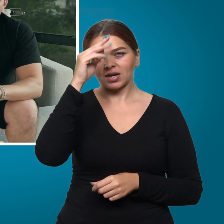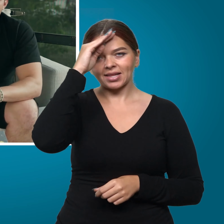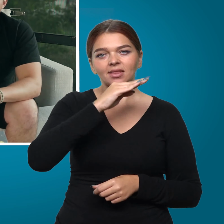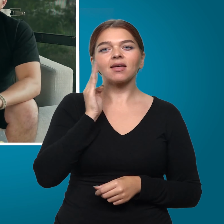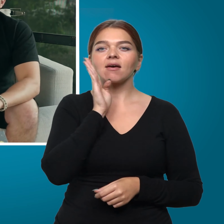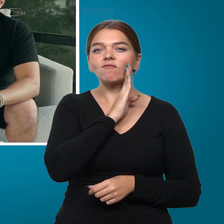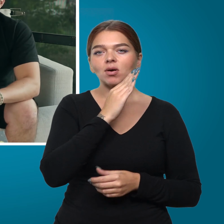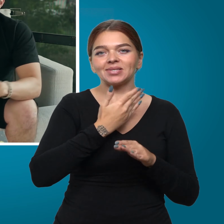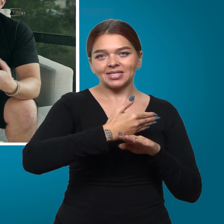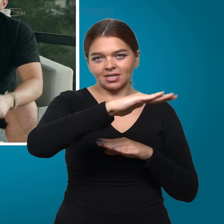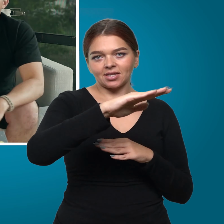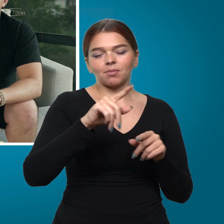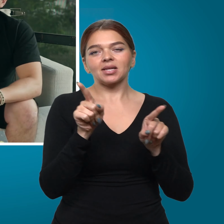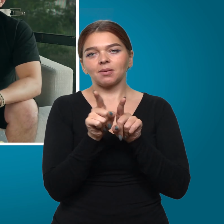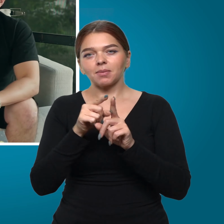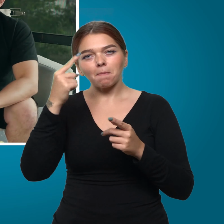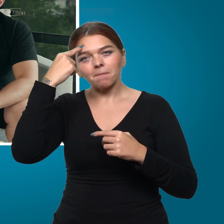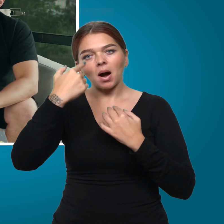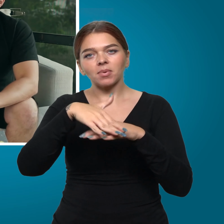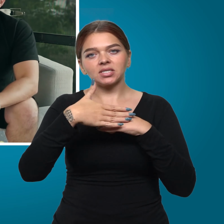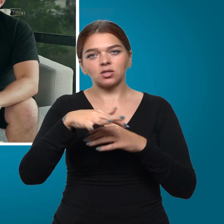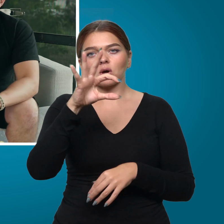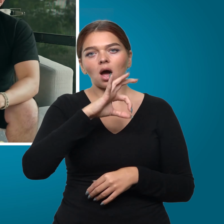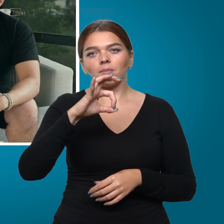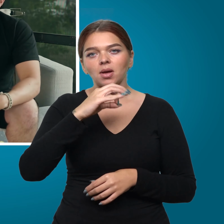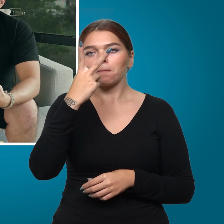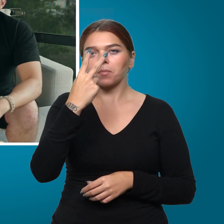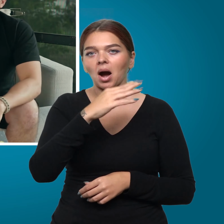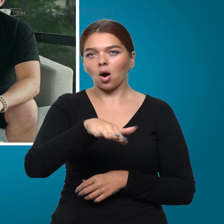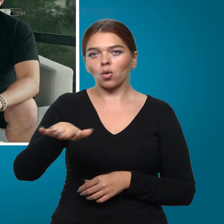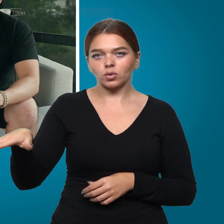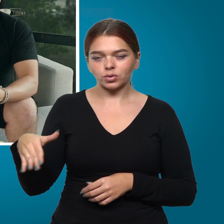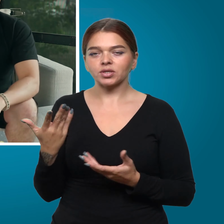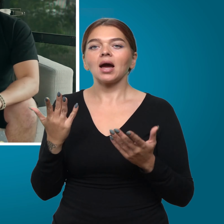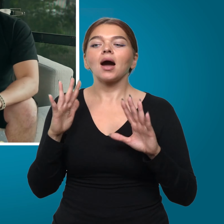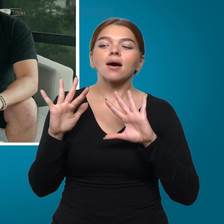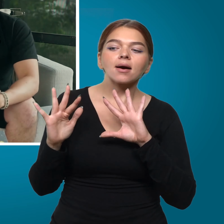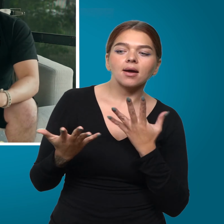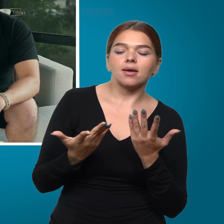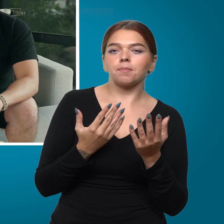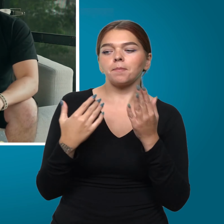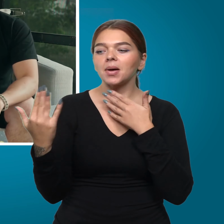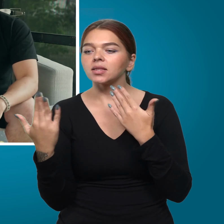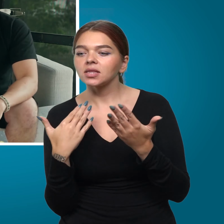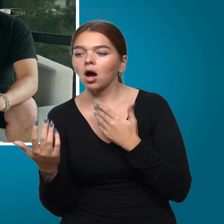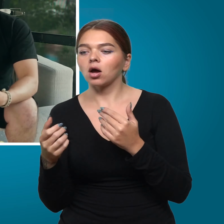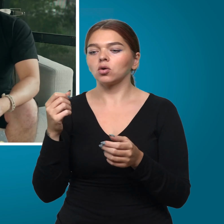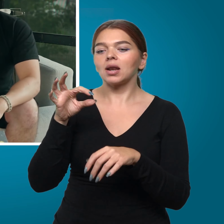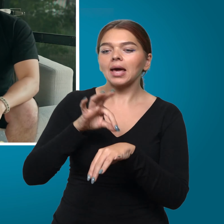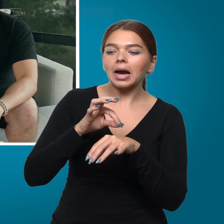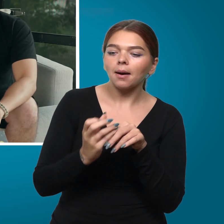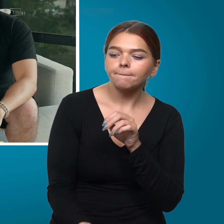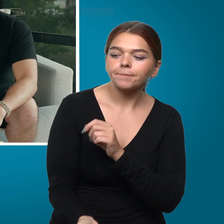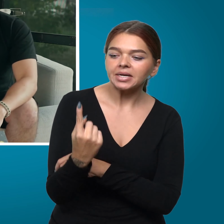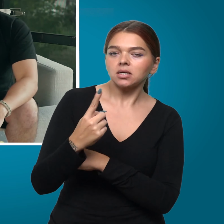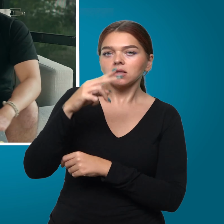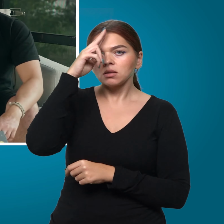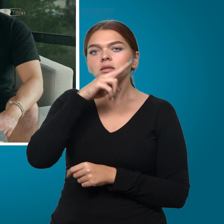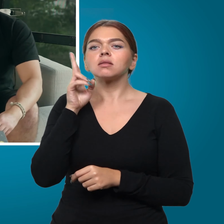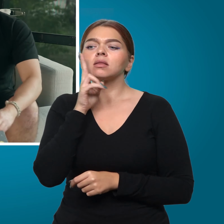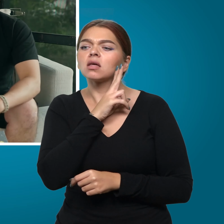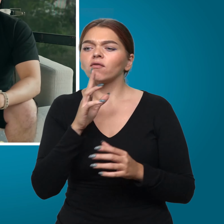irgi pagalvotų labiau apie to savo paauglius, apie tai, kaip reikėtų reaguoti, ypatingai, kai kokia liga atsiranda, kad tėvai nepradėkit vaikų